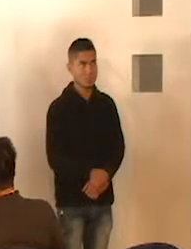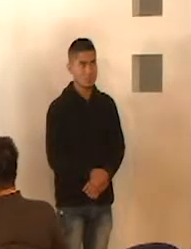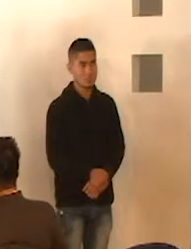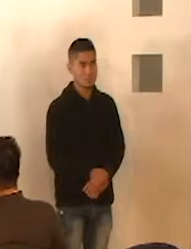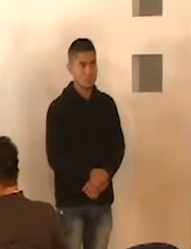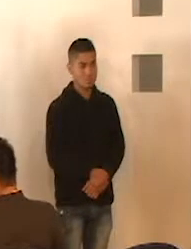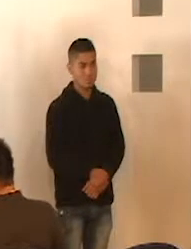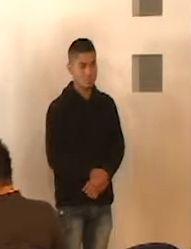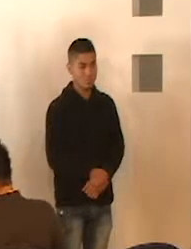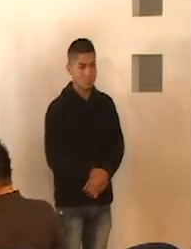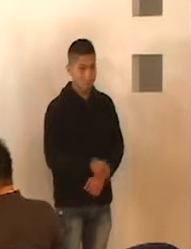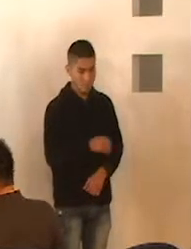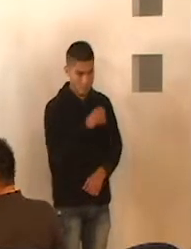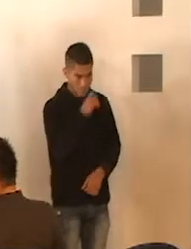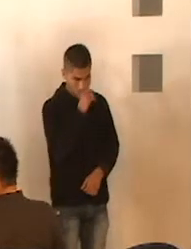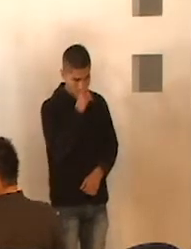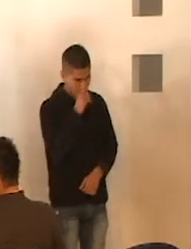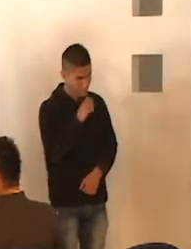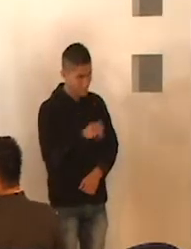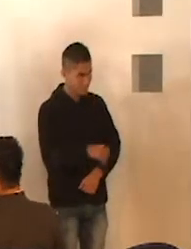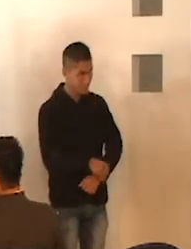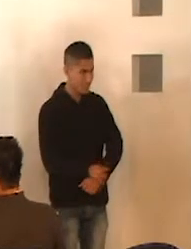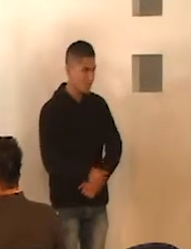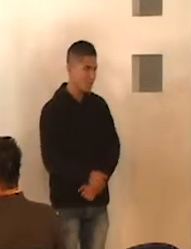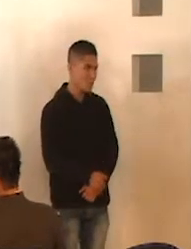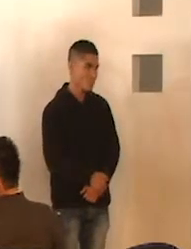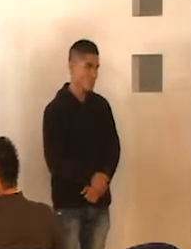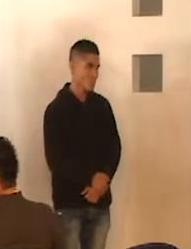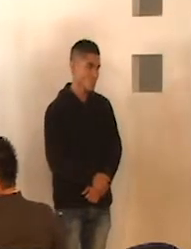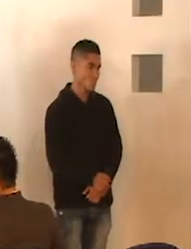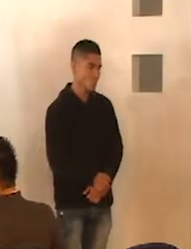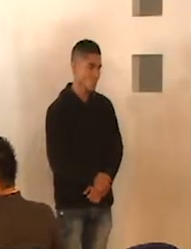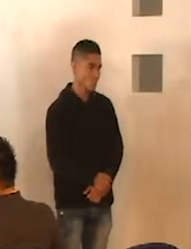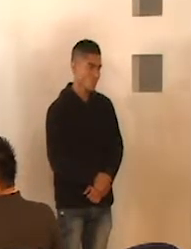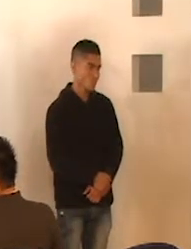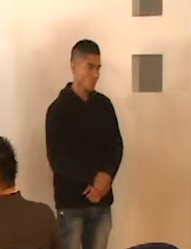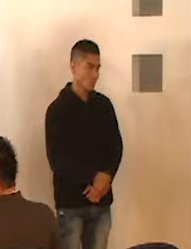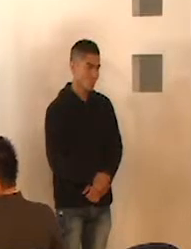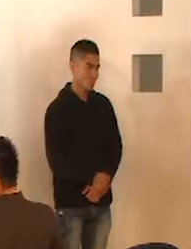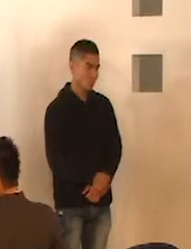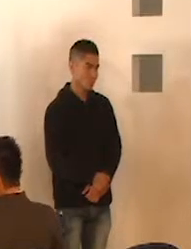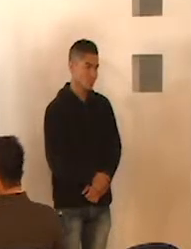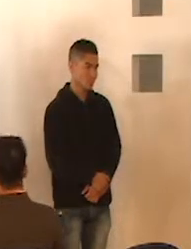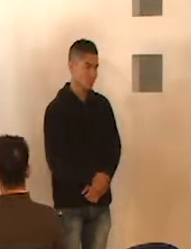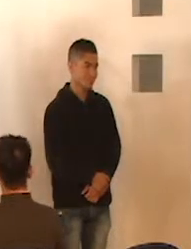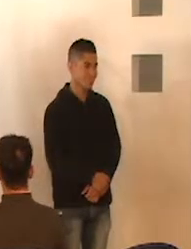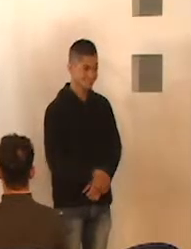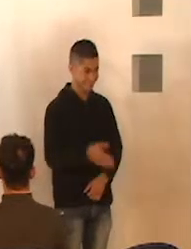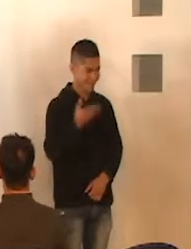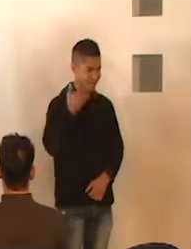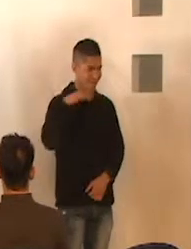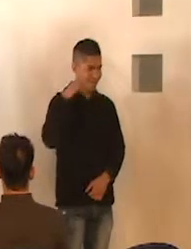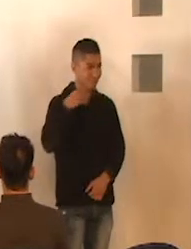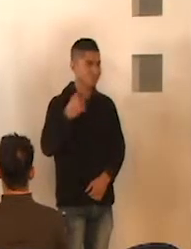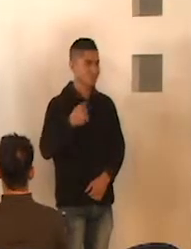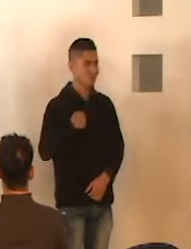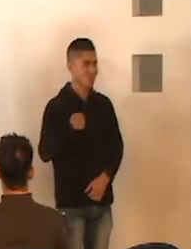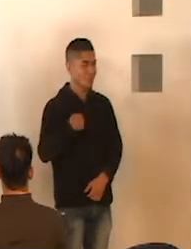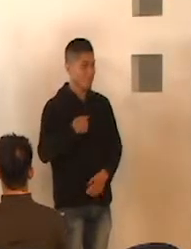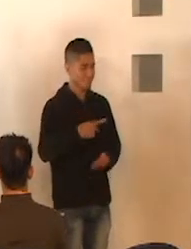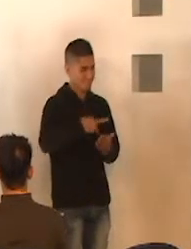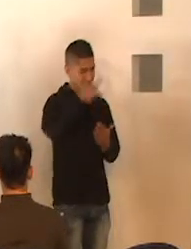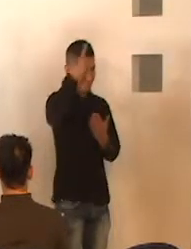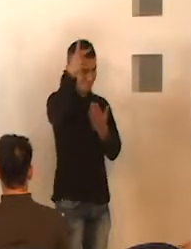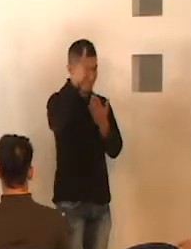grupo de maestros con quienes yo compartía. En ese momento particular trabajaba en ciclo 1, es decir, trabajé con